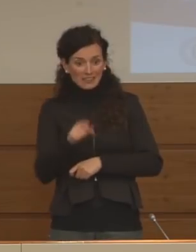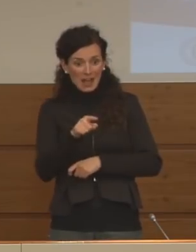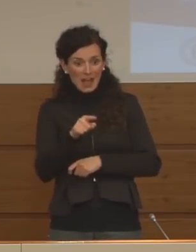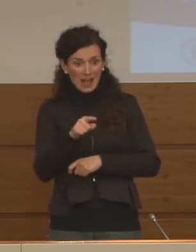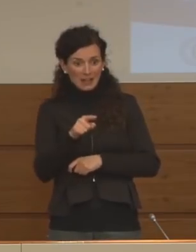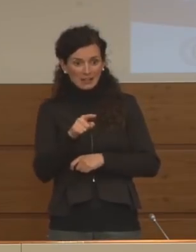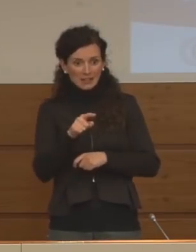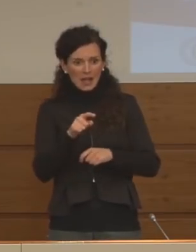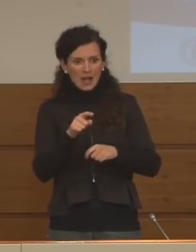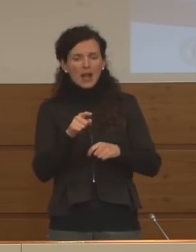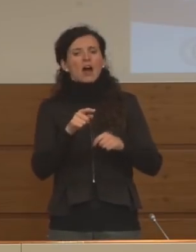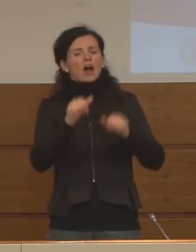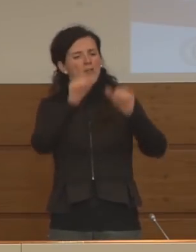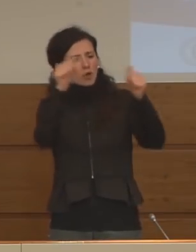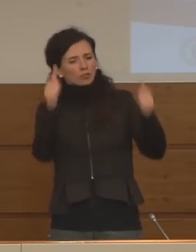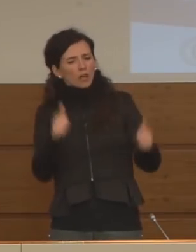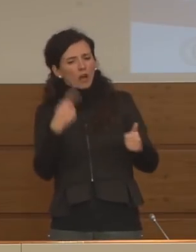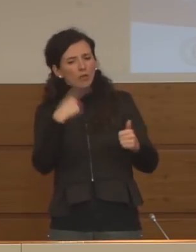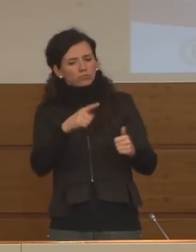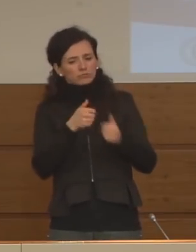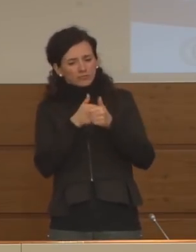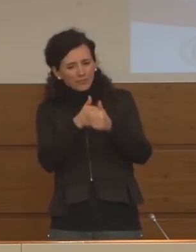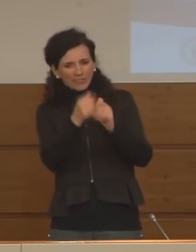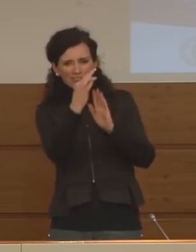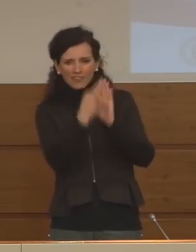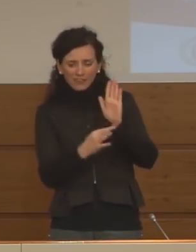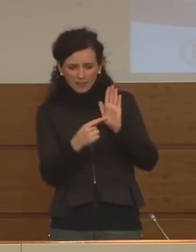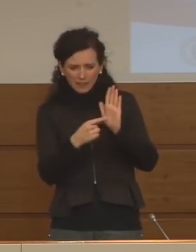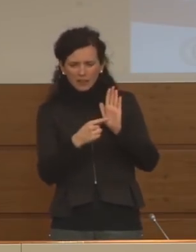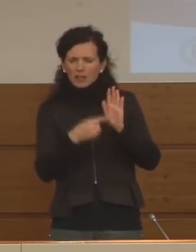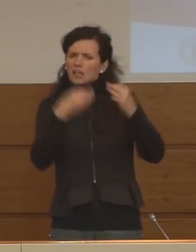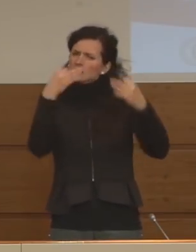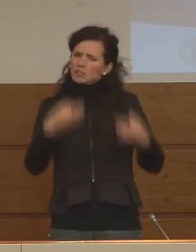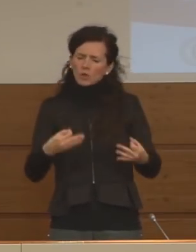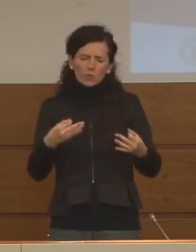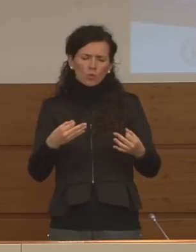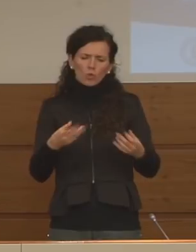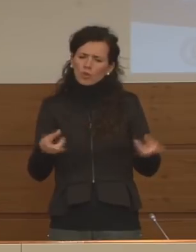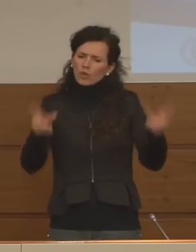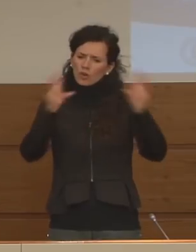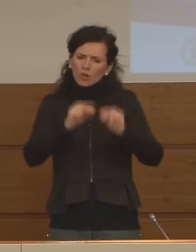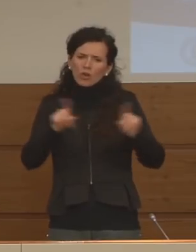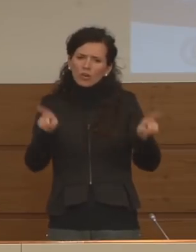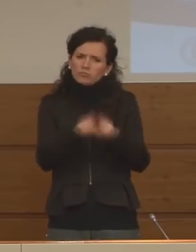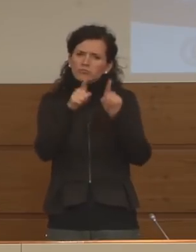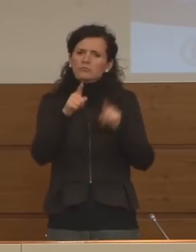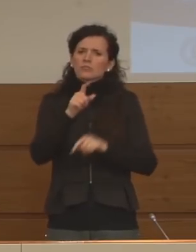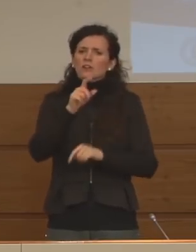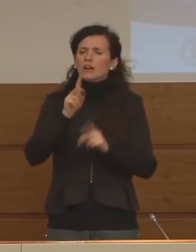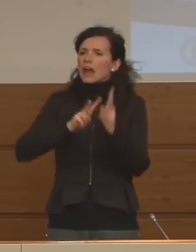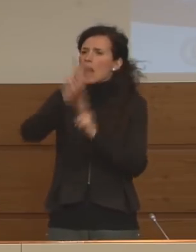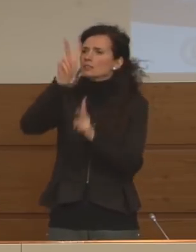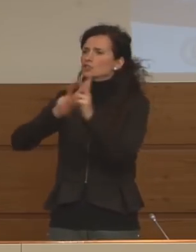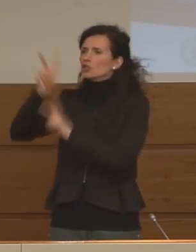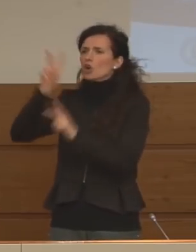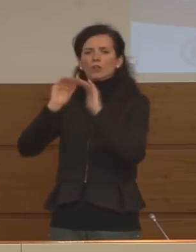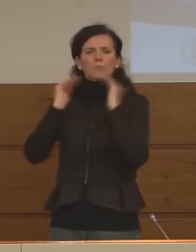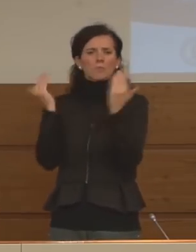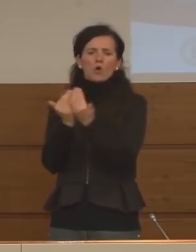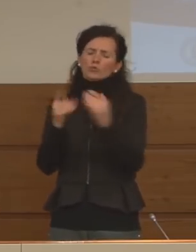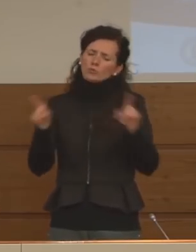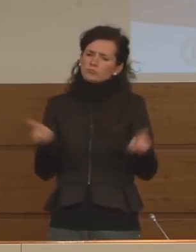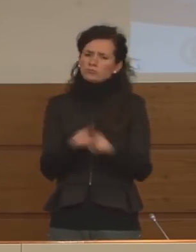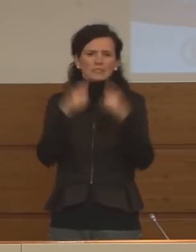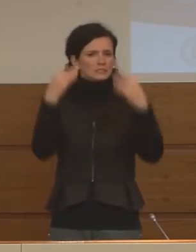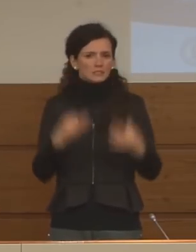verrà replicato fresco in molte altre nazioni del mondo esattamente nei termini